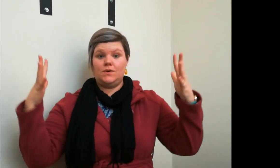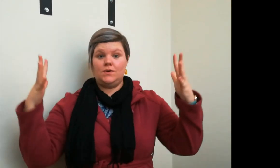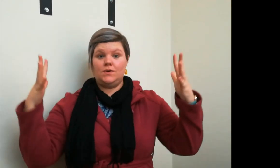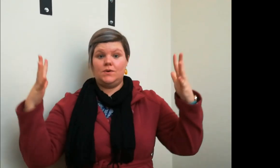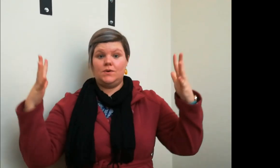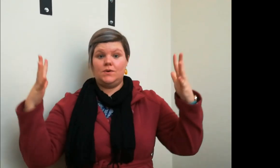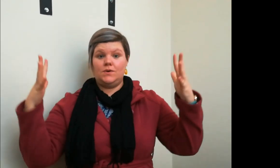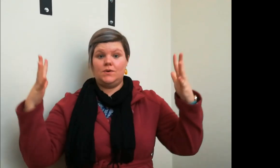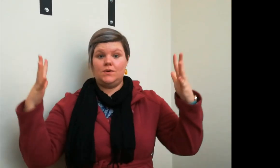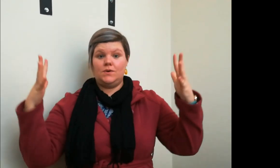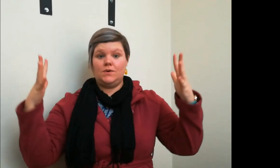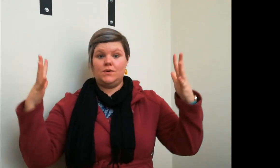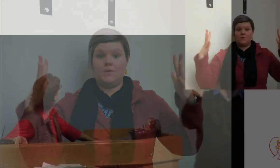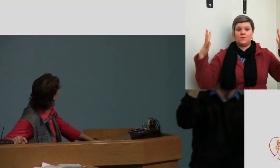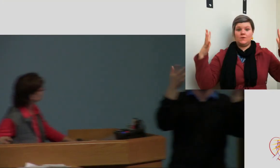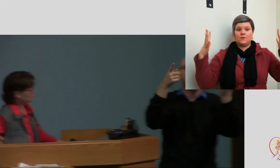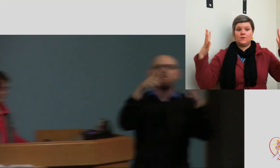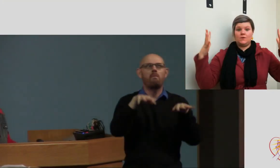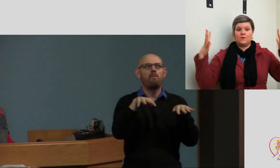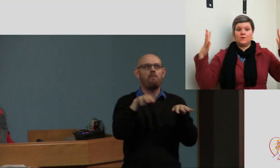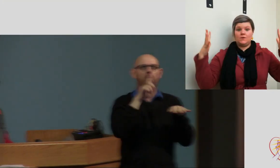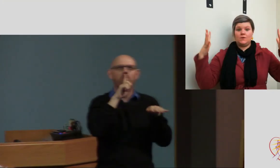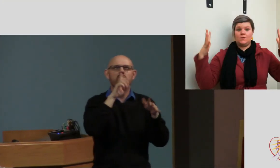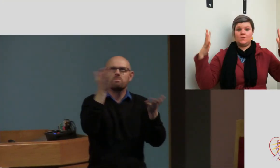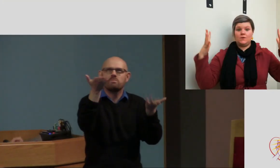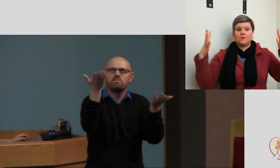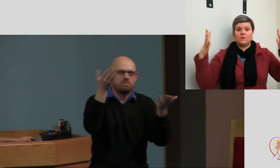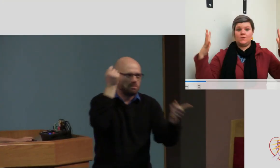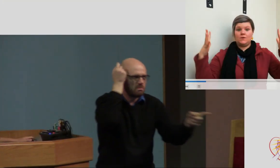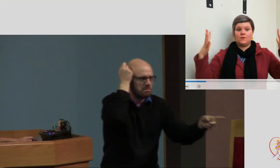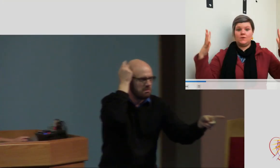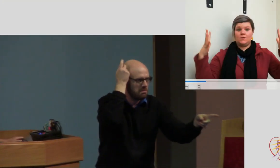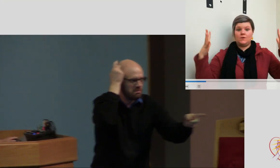Daai liedjie, sien julle, die liedjie, julle